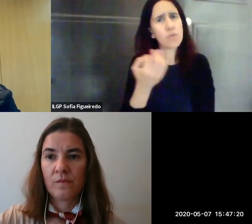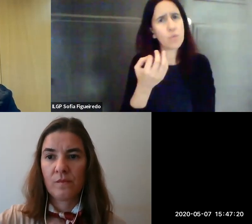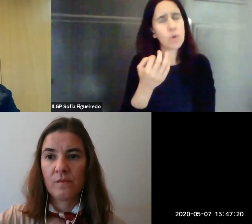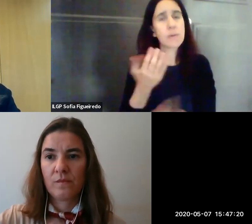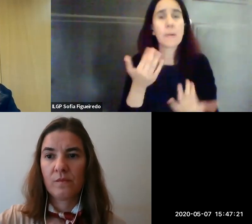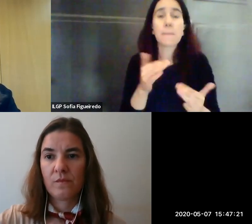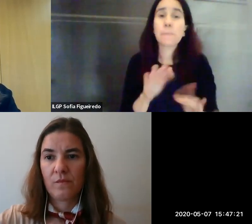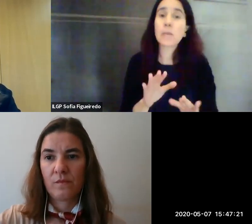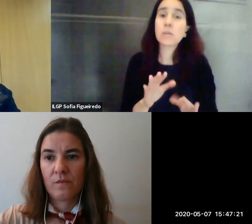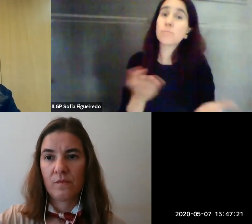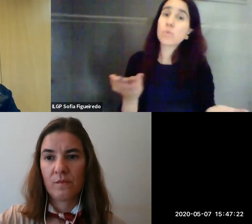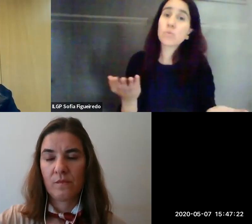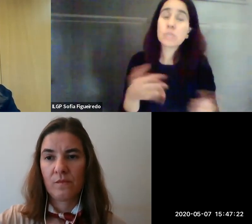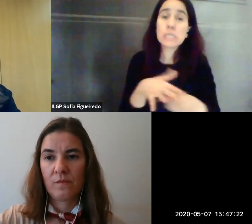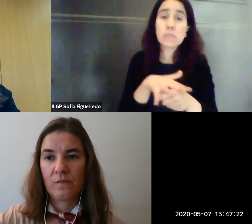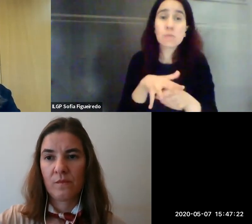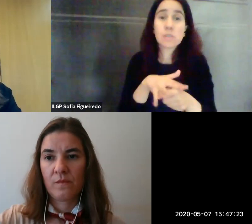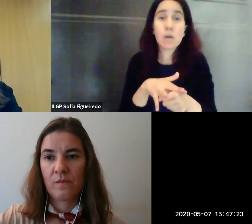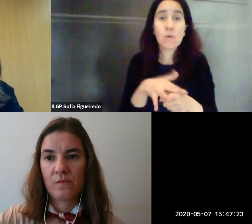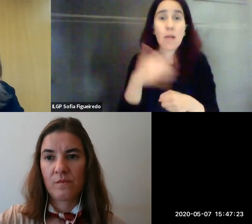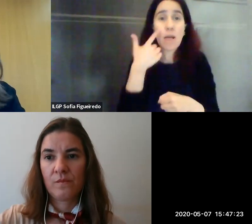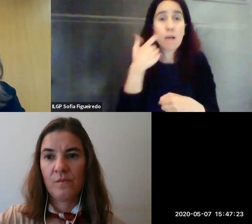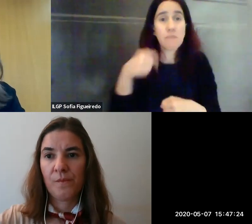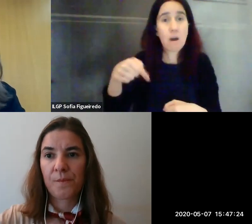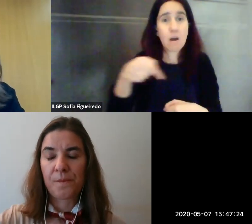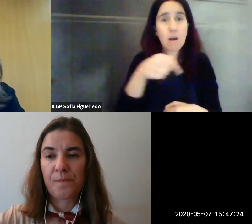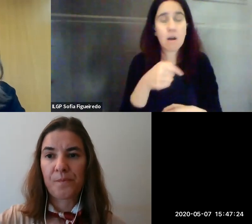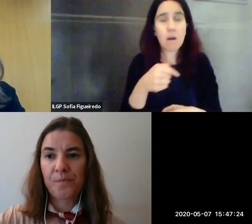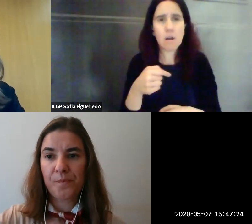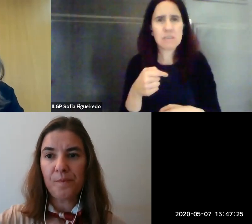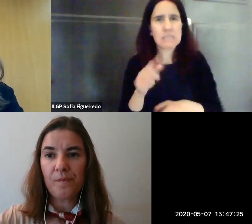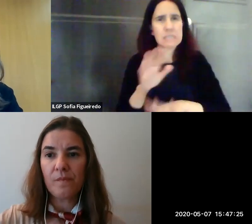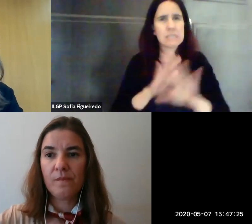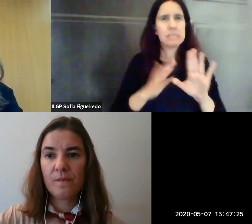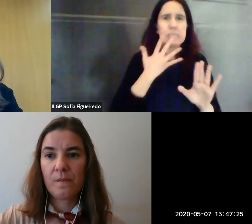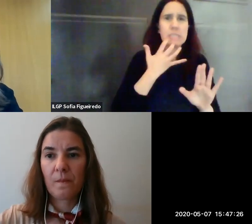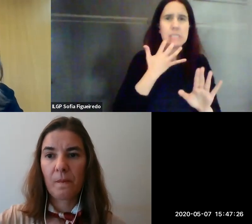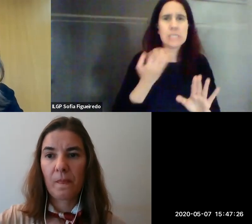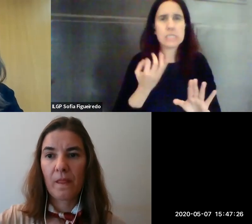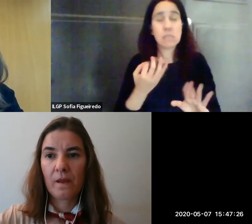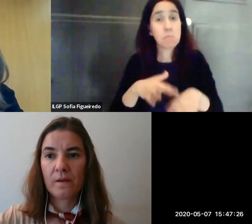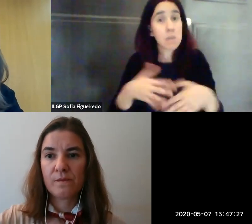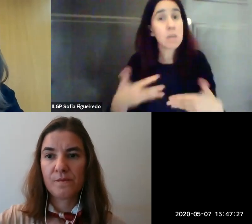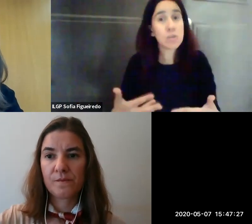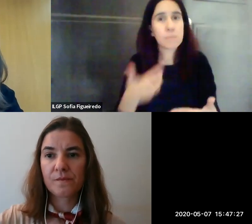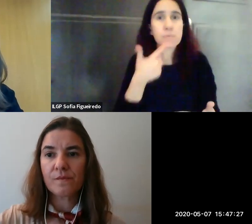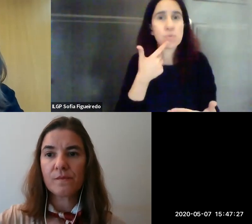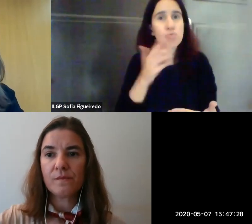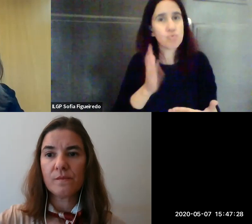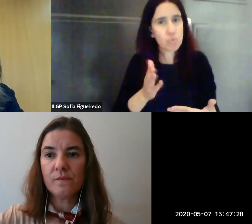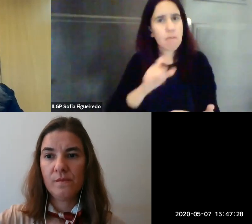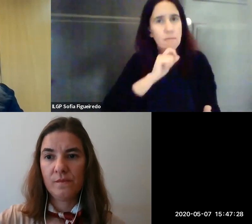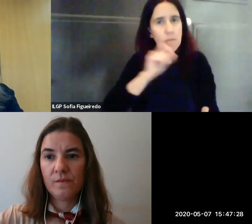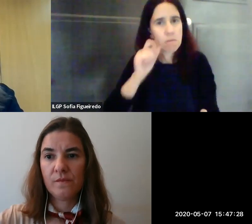mas pronto, era uma situação que se calhar algumas pessoas tinham algum receio de experimentar e que neste momento já perceberam que é possível e que